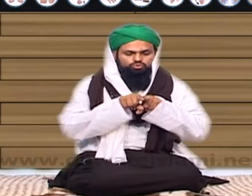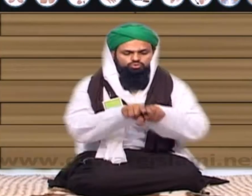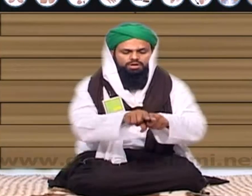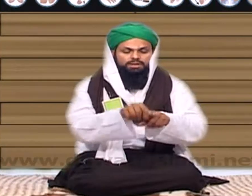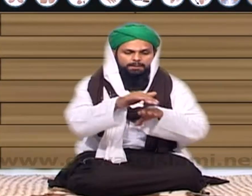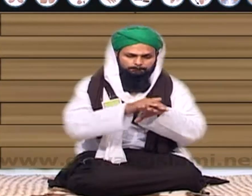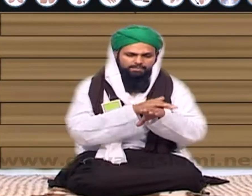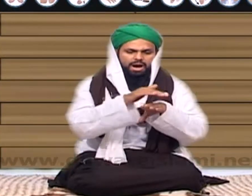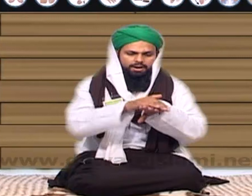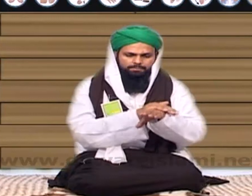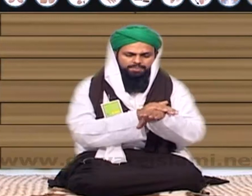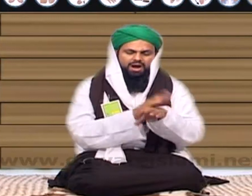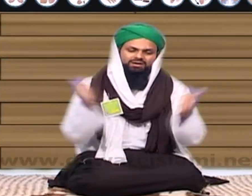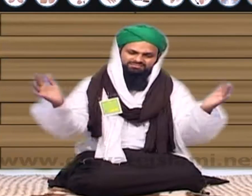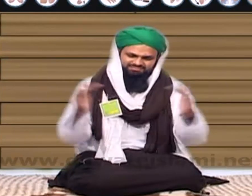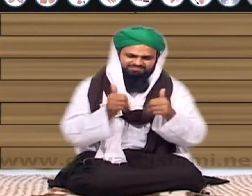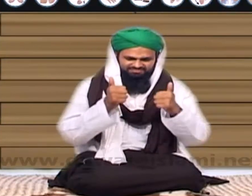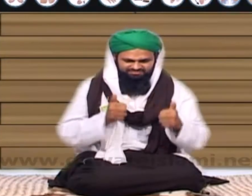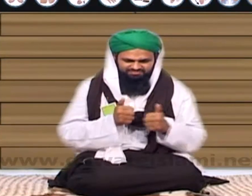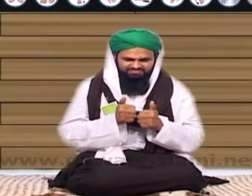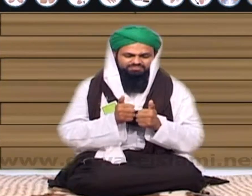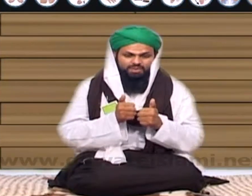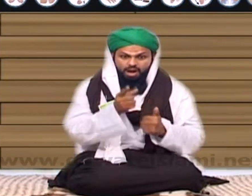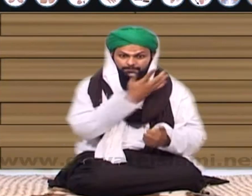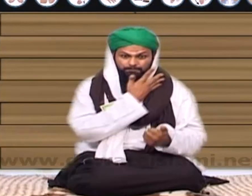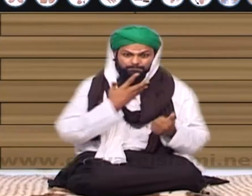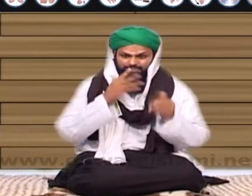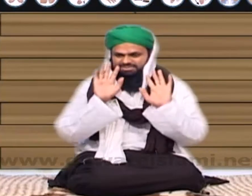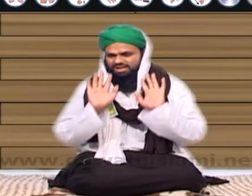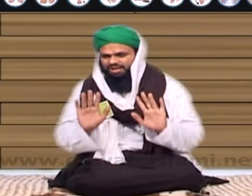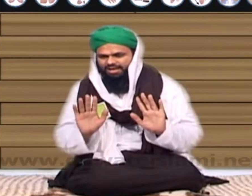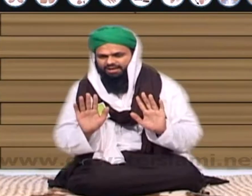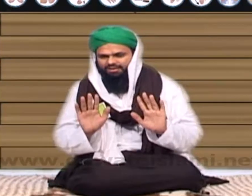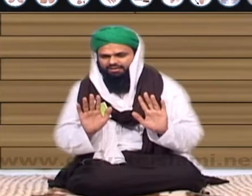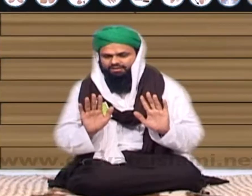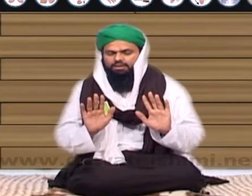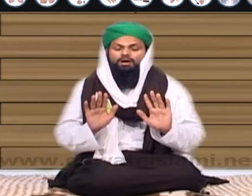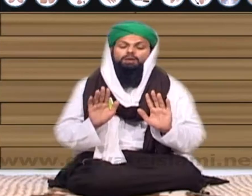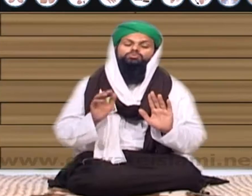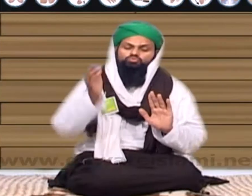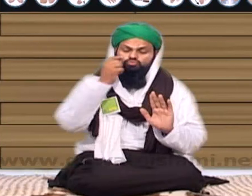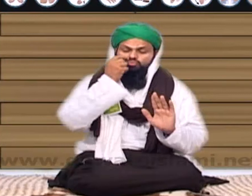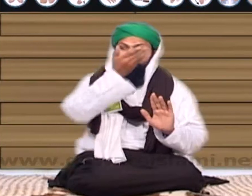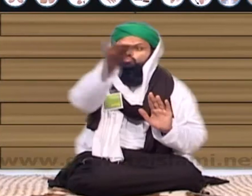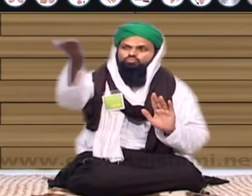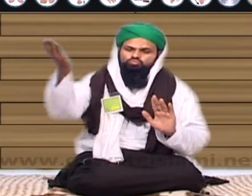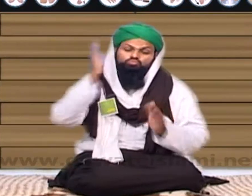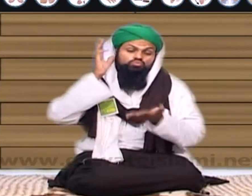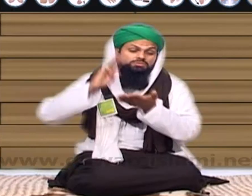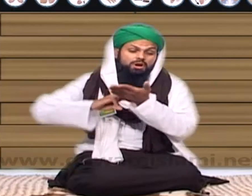کی محبت یہاں کھینچ لائی. تو آپ یہاں آنا پسند کرتے ہیں الحمدللہ. تو اپنے دوسرے بھائیوں کے لیے یہ بات آپ